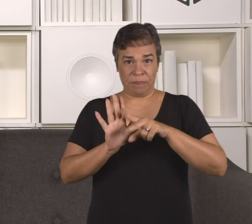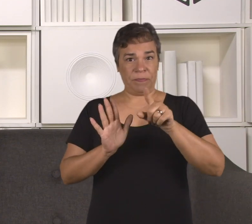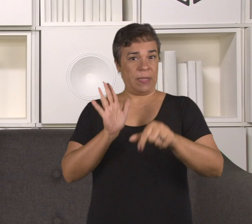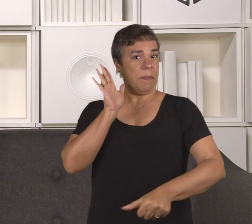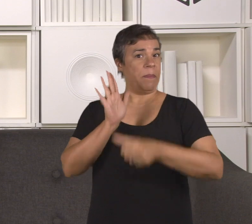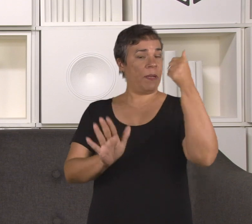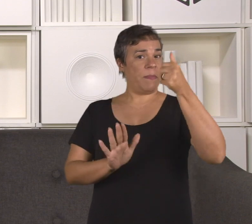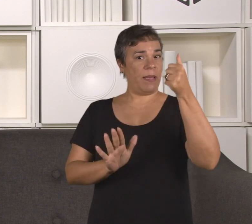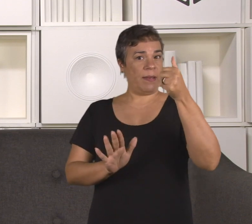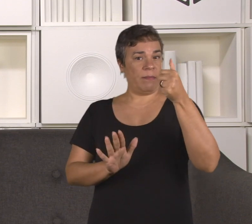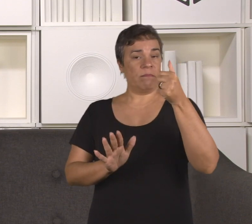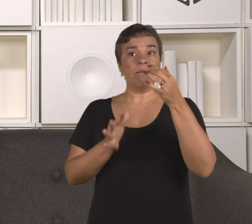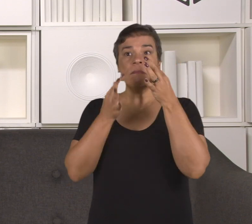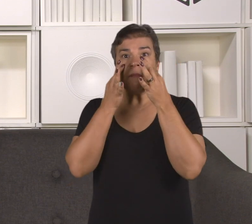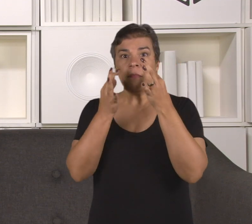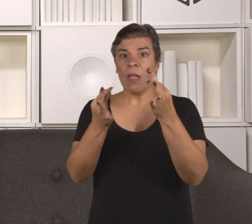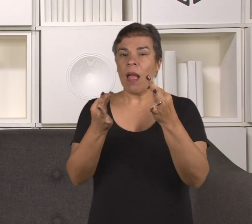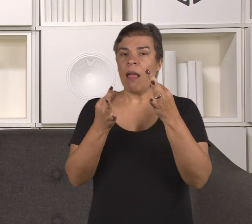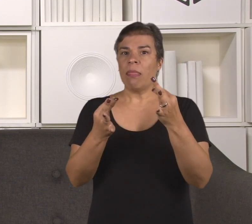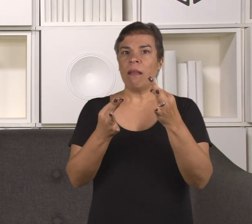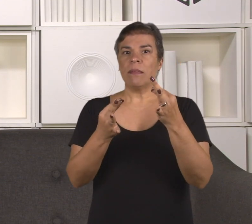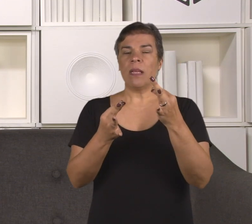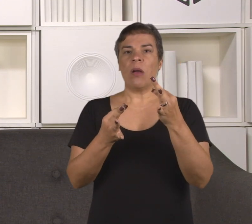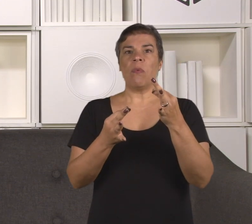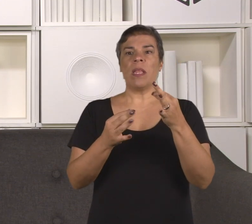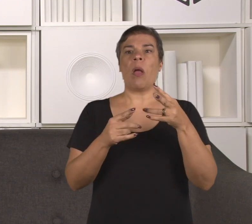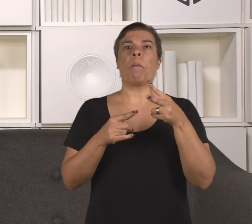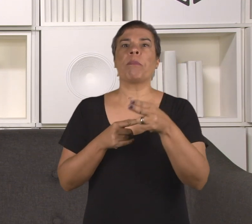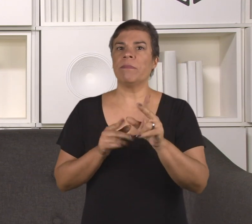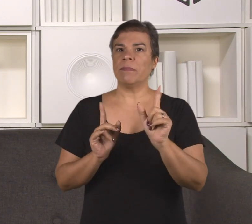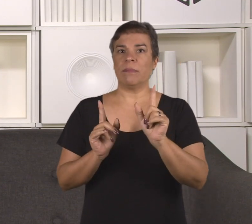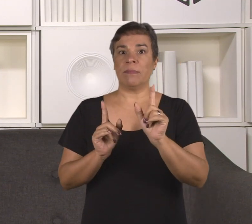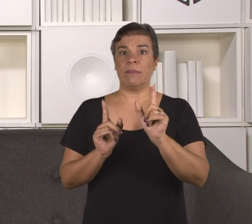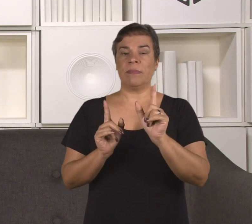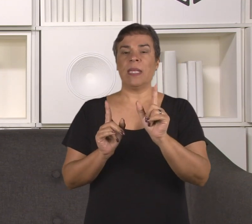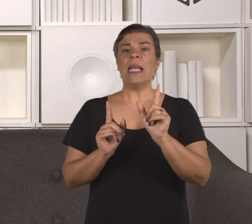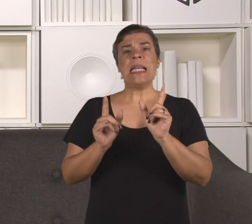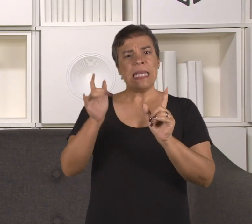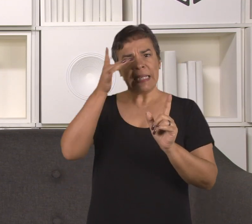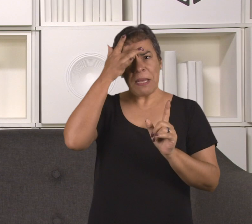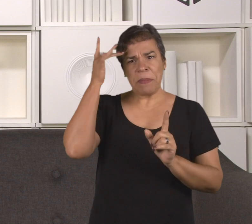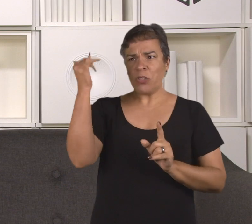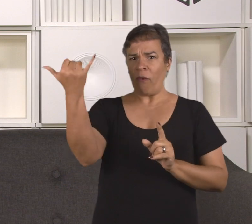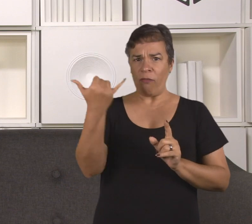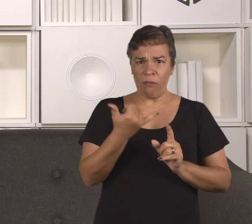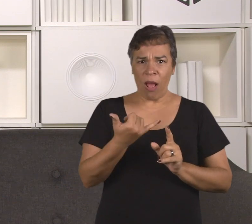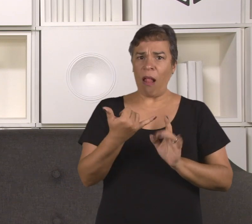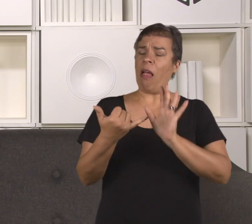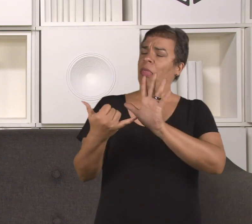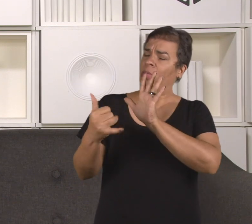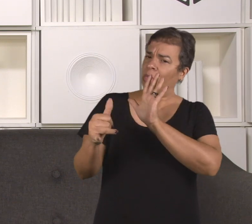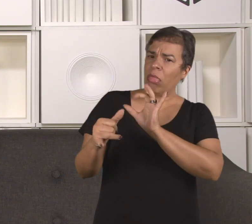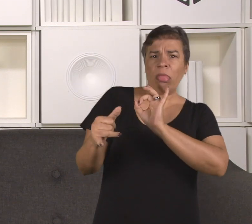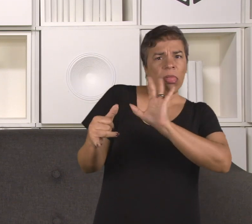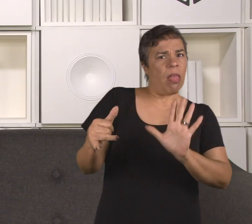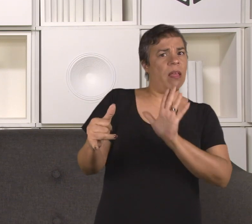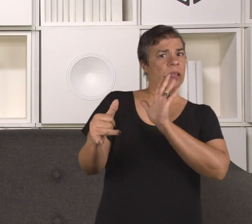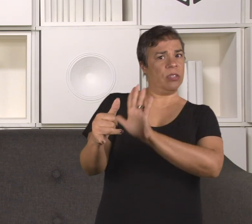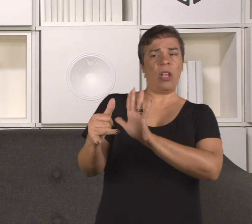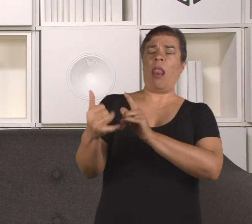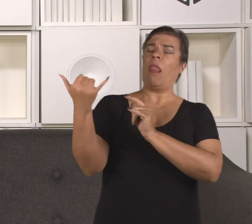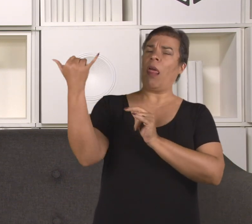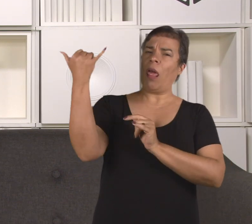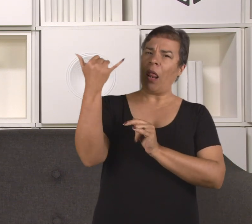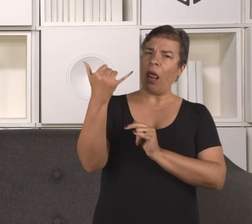sem interromper. Quando alguém estiver falando, deixa a pessoa falar, não interrompa, deixa que ela vá até o